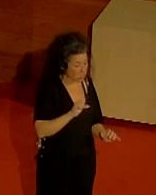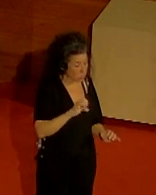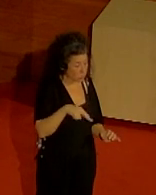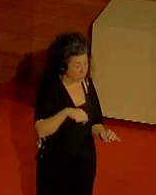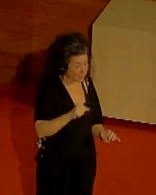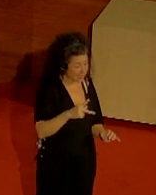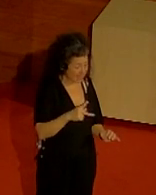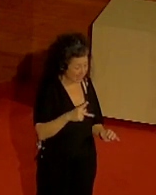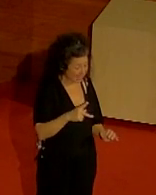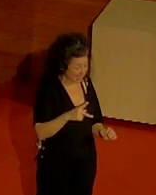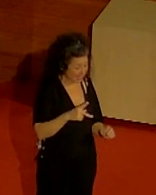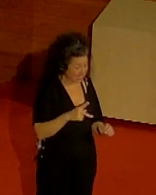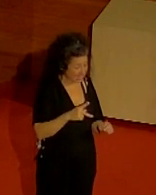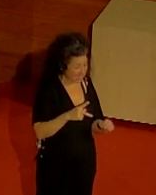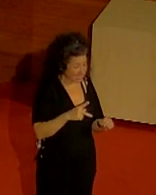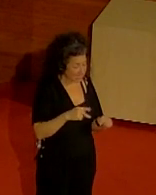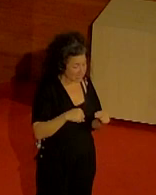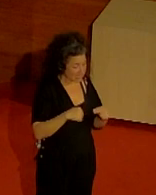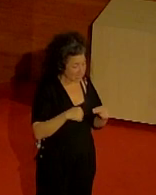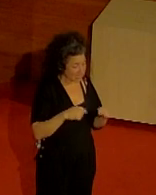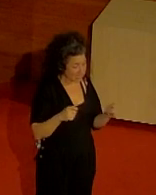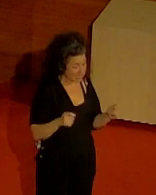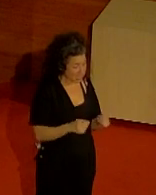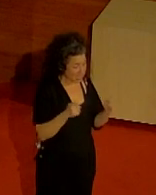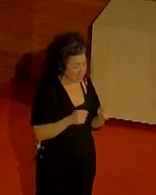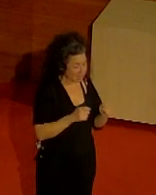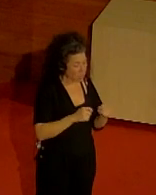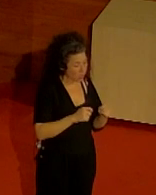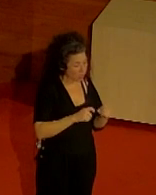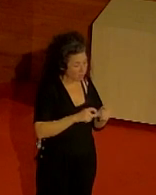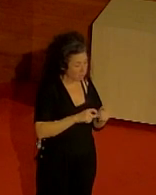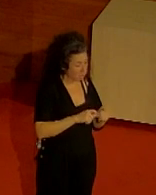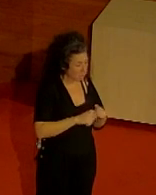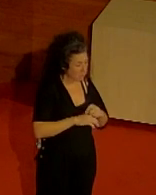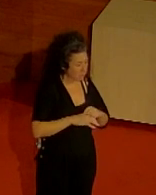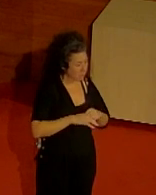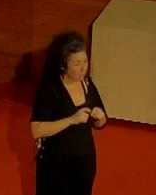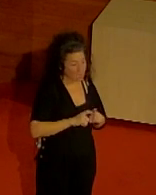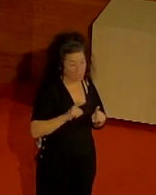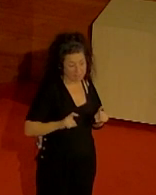revista, y con la cual también es mi compañera, pero además trabajamos juntos